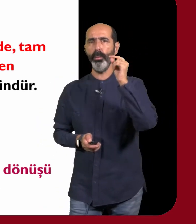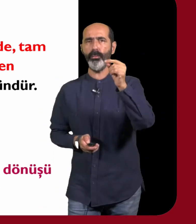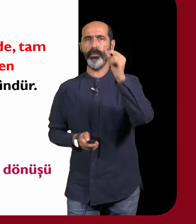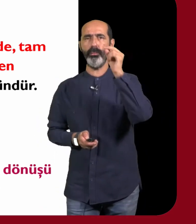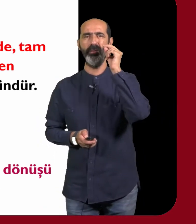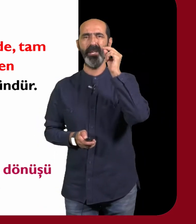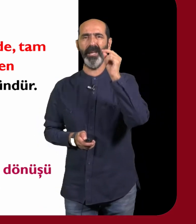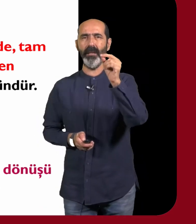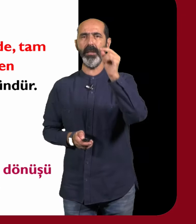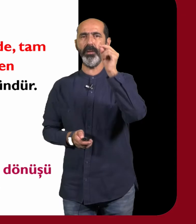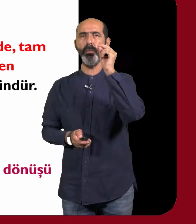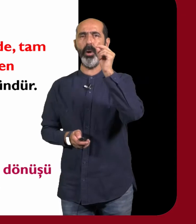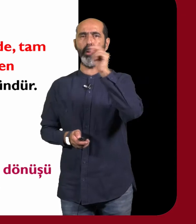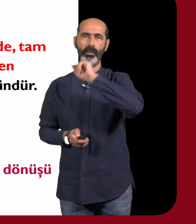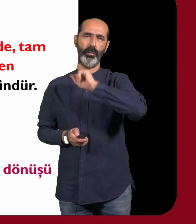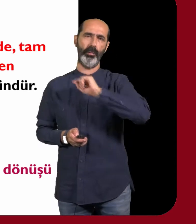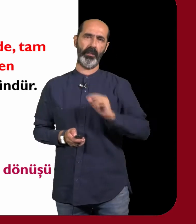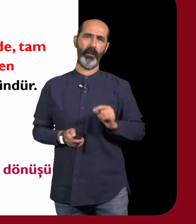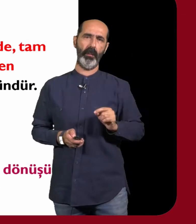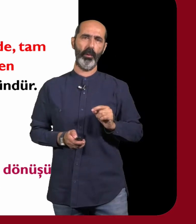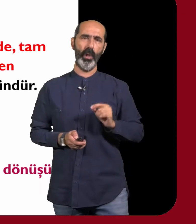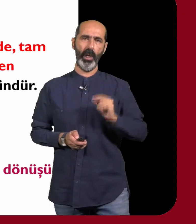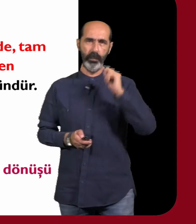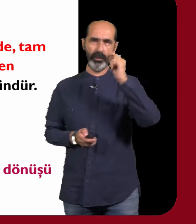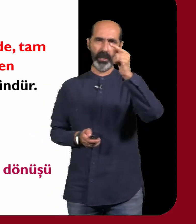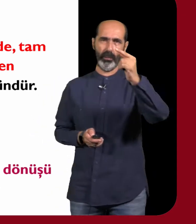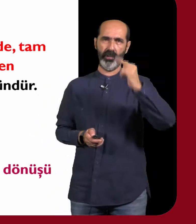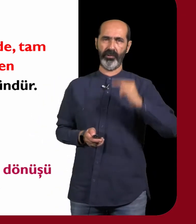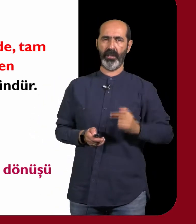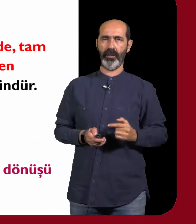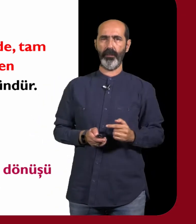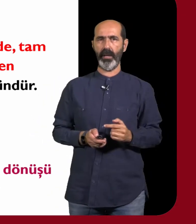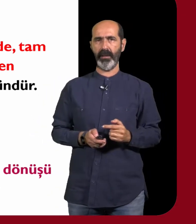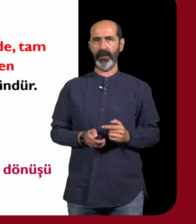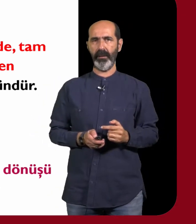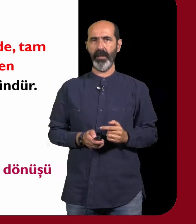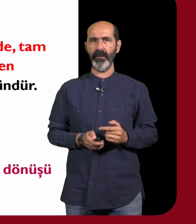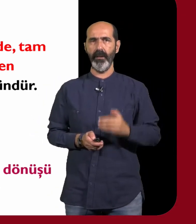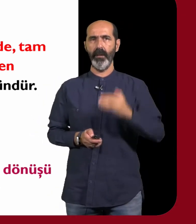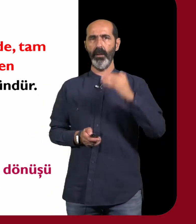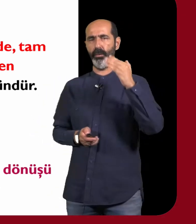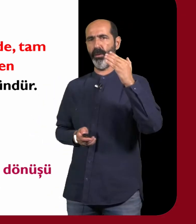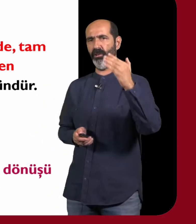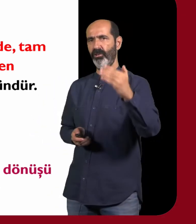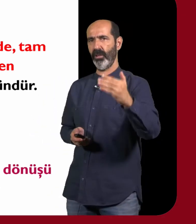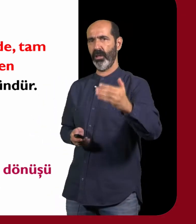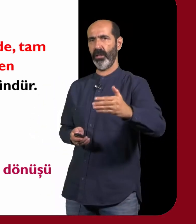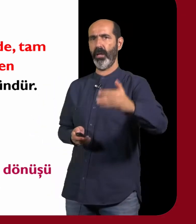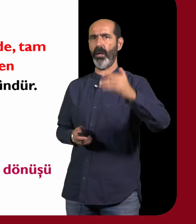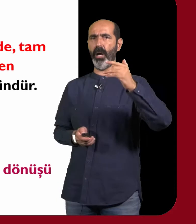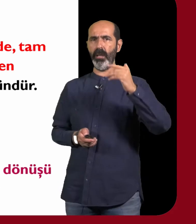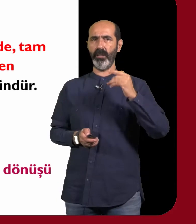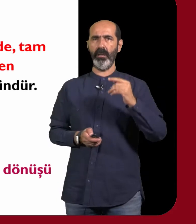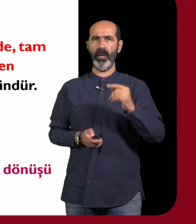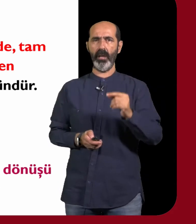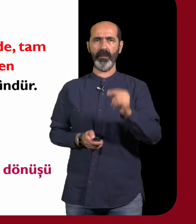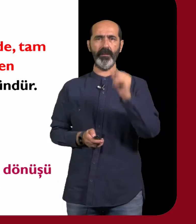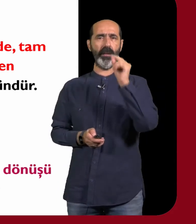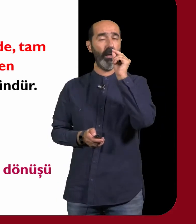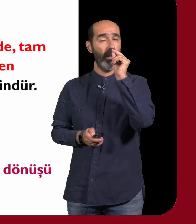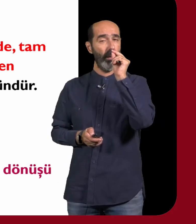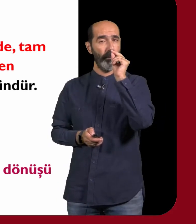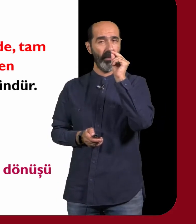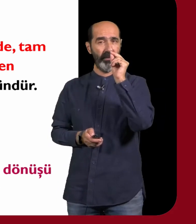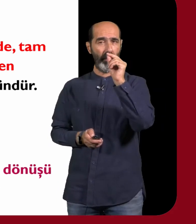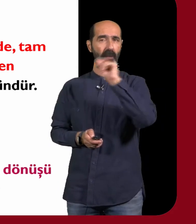turunu 354 günde tamamlıyor ve buradan yola çıkarak farkettiniz Güneş yılıyla Ay yılı